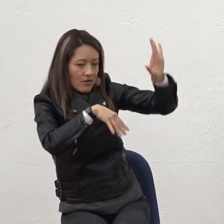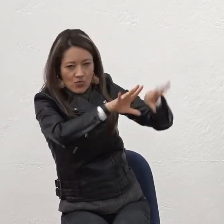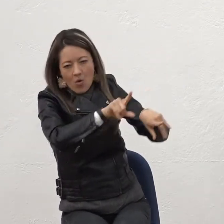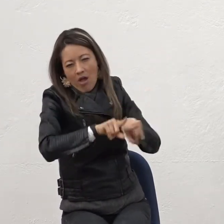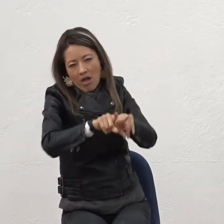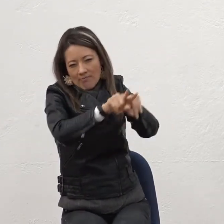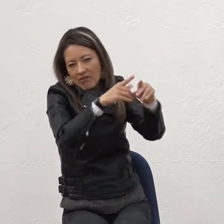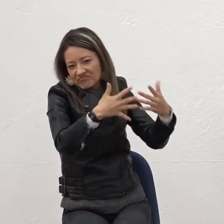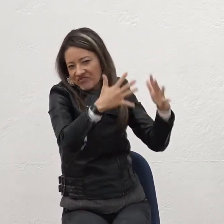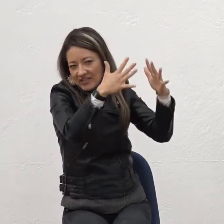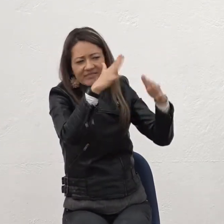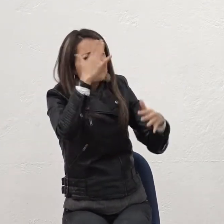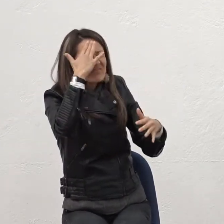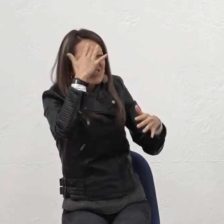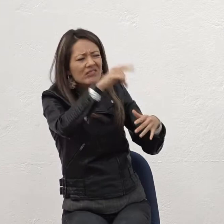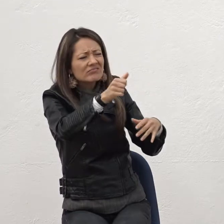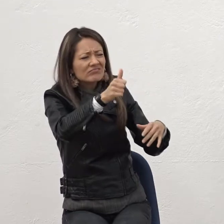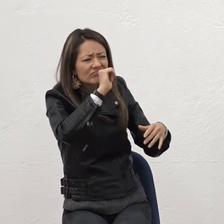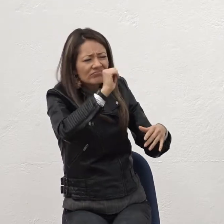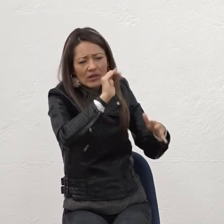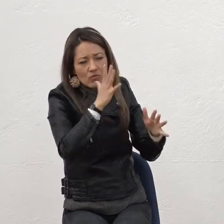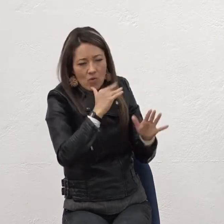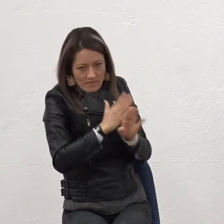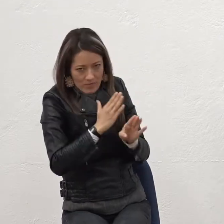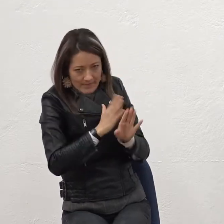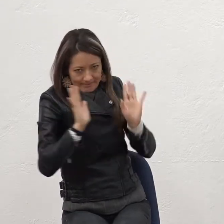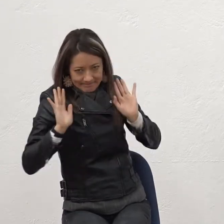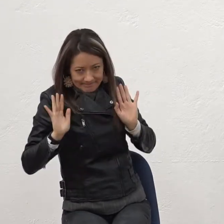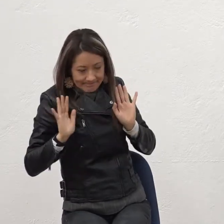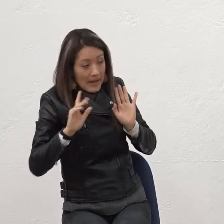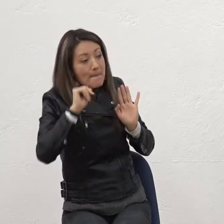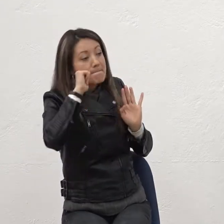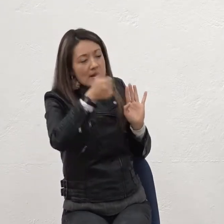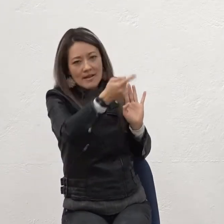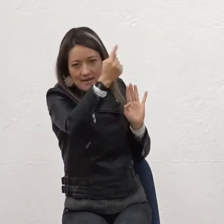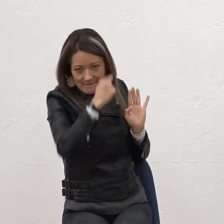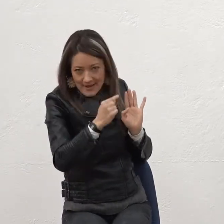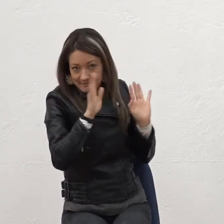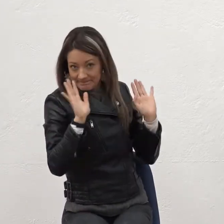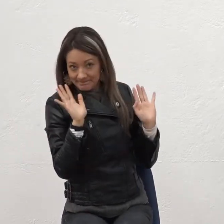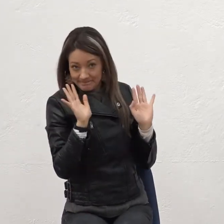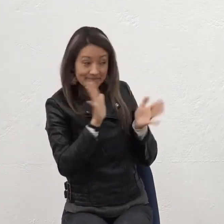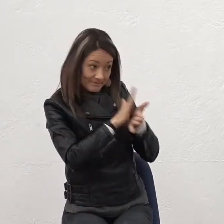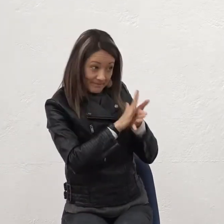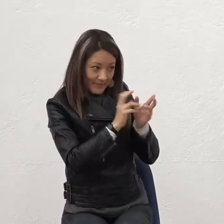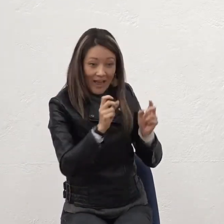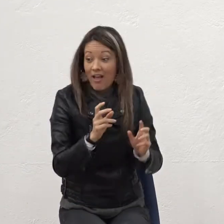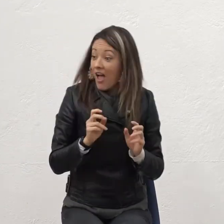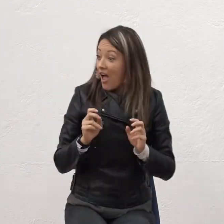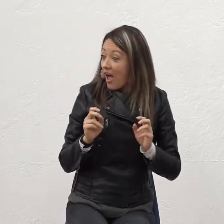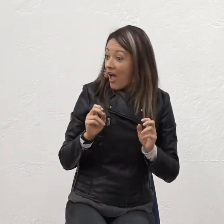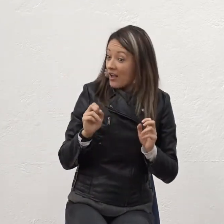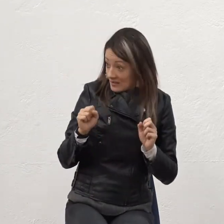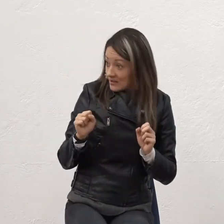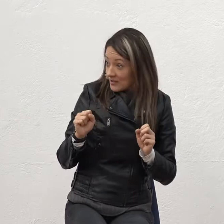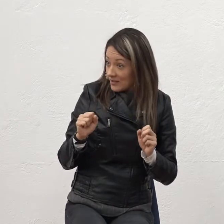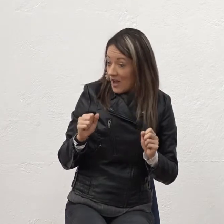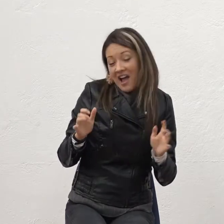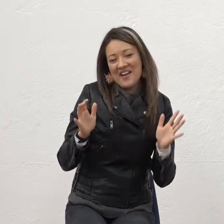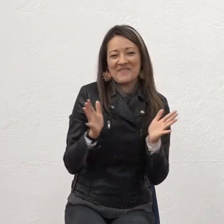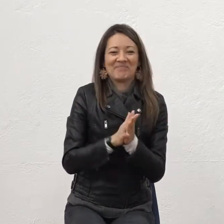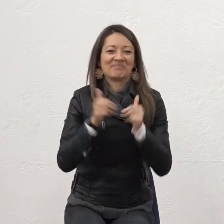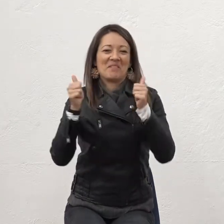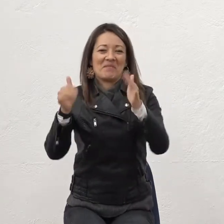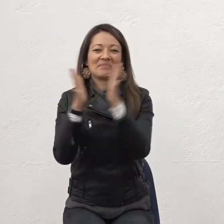hermanos, y pues yo sé que te vas a quedar a tomar, pues no hay lío, vienes mañana para que no llegues de madrugada. Me dijo: sí, ¡uy,